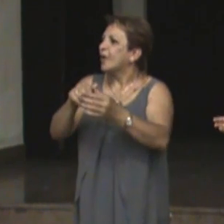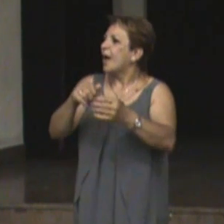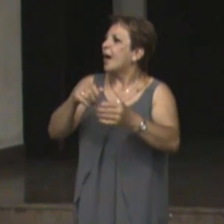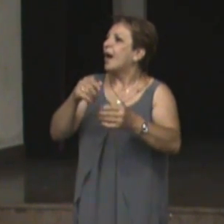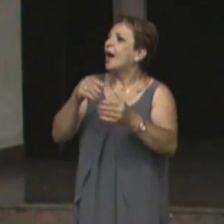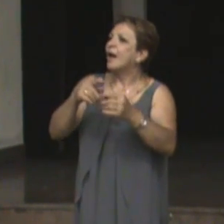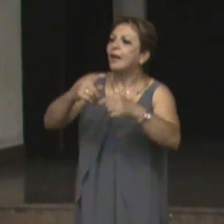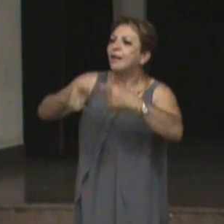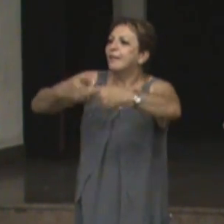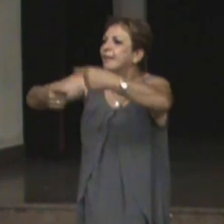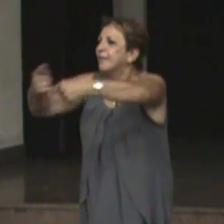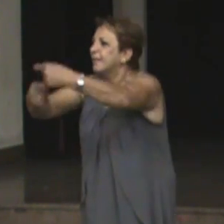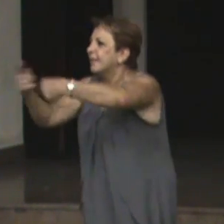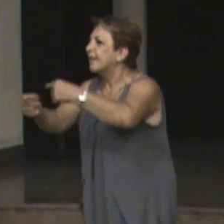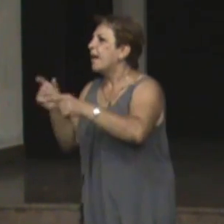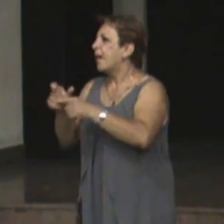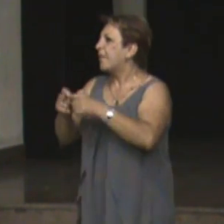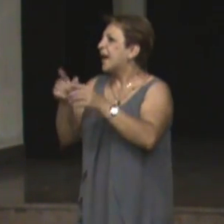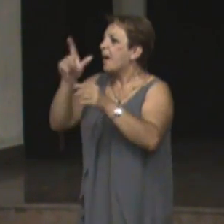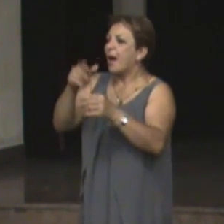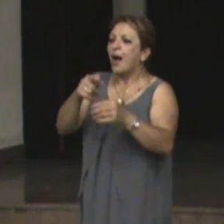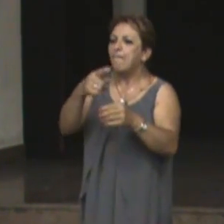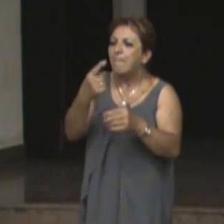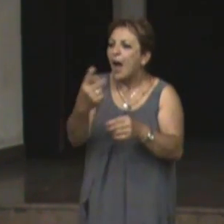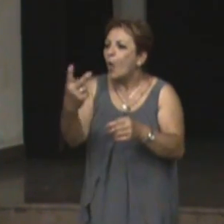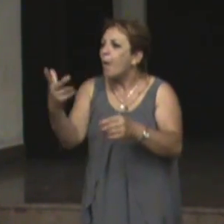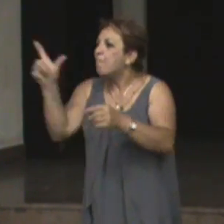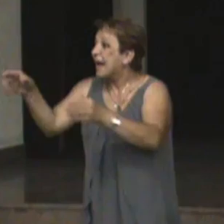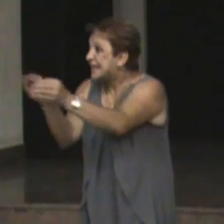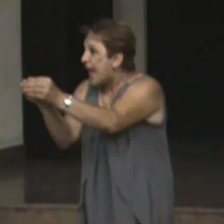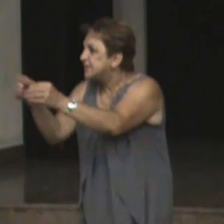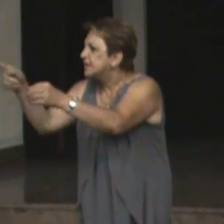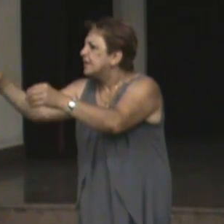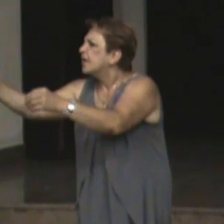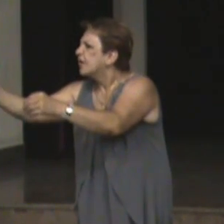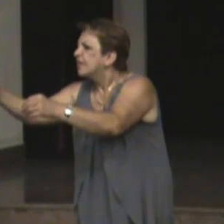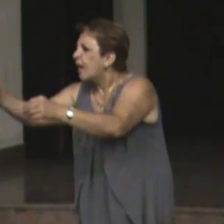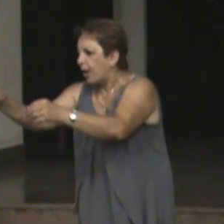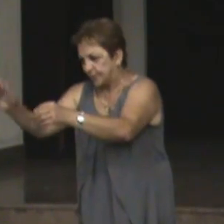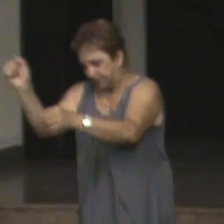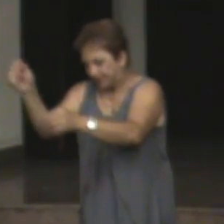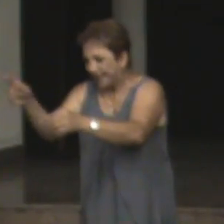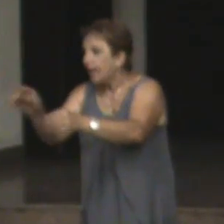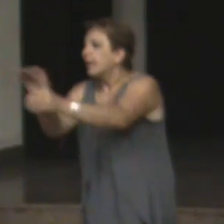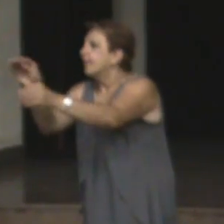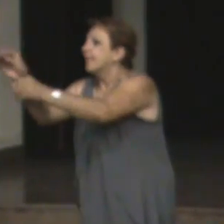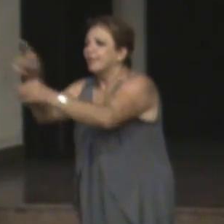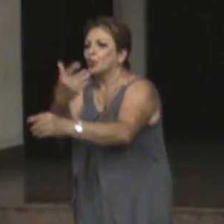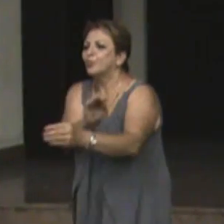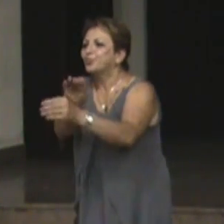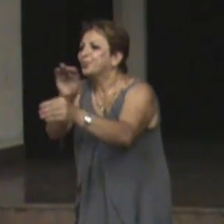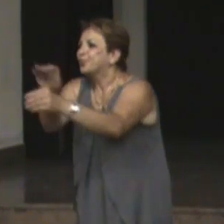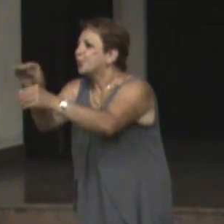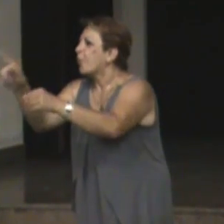դիտեր, աղավաղված, փոփոխված, եւ պարզվում է, դու իրականում նման բան չես ասել, պարզապես, եւ